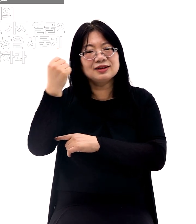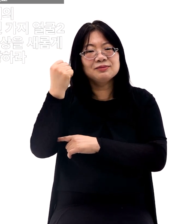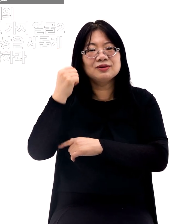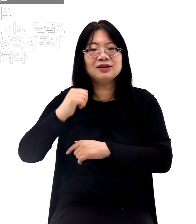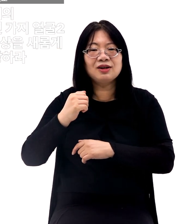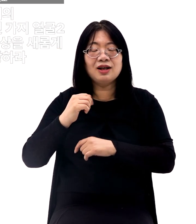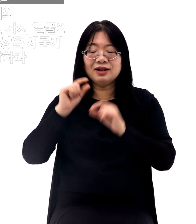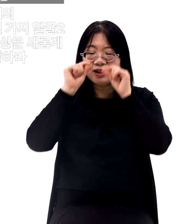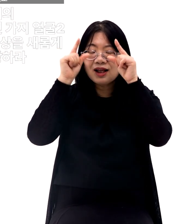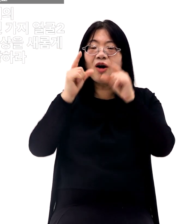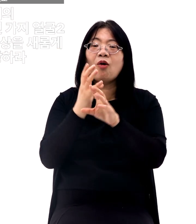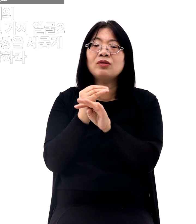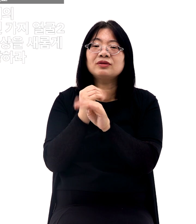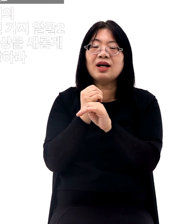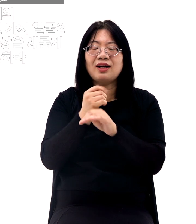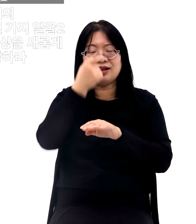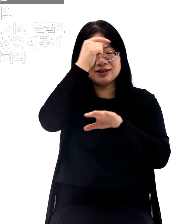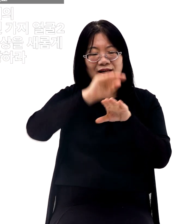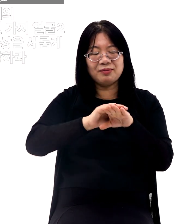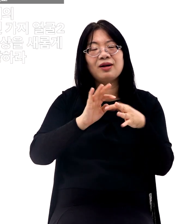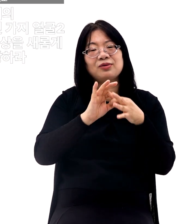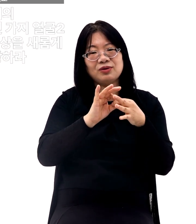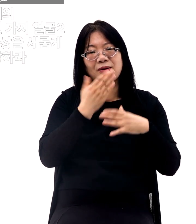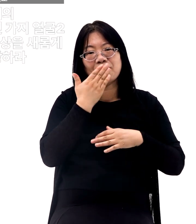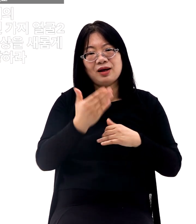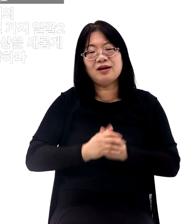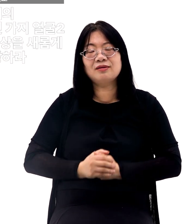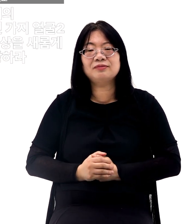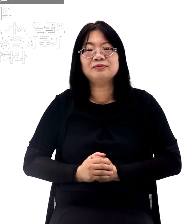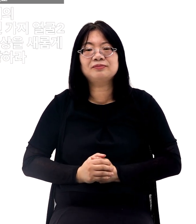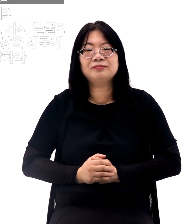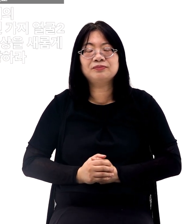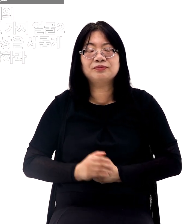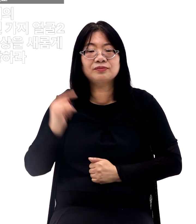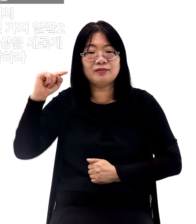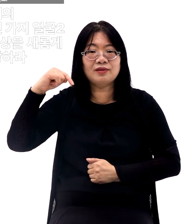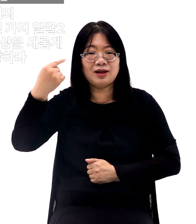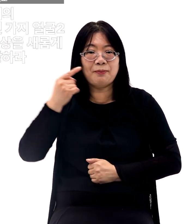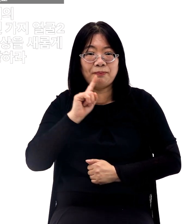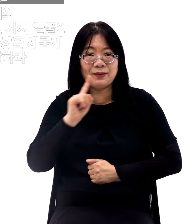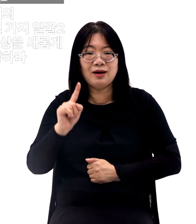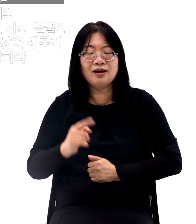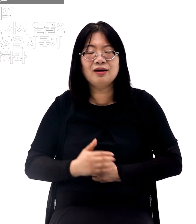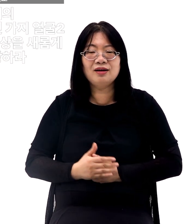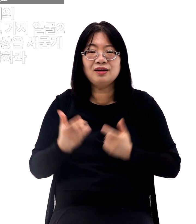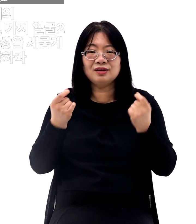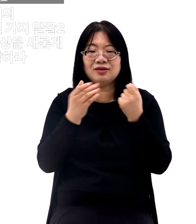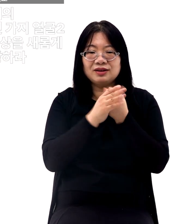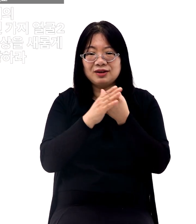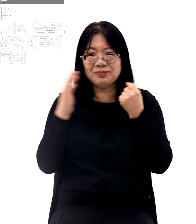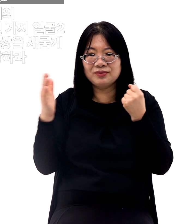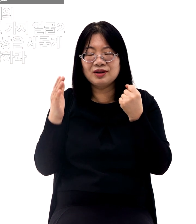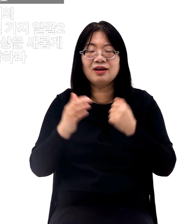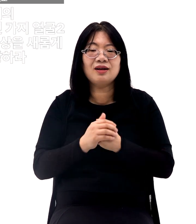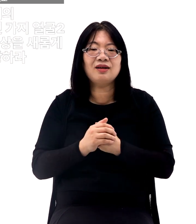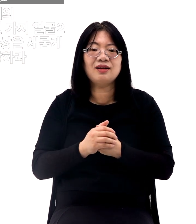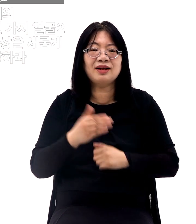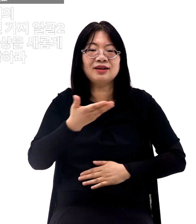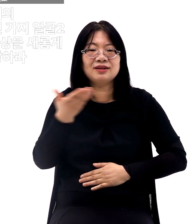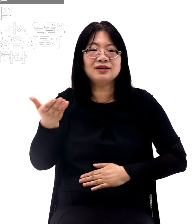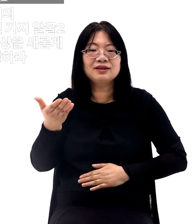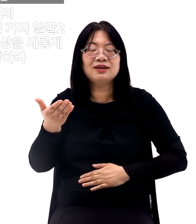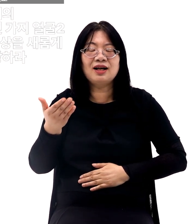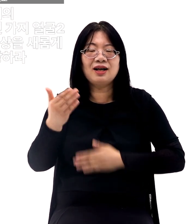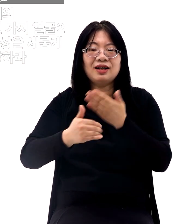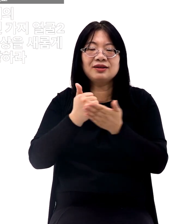할렐루야. 우리 그 다음 절을 한번 볼까요? 그러므로 그들이